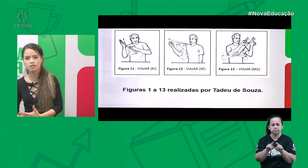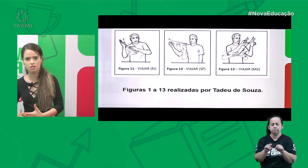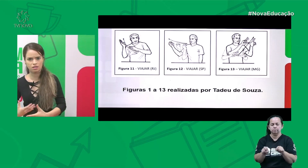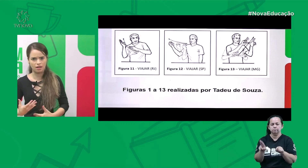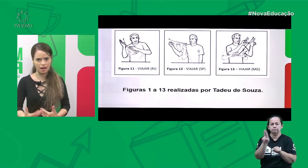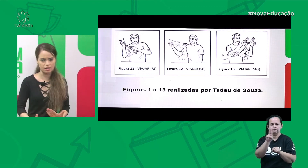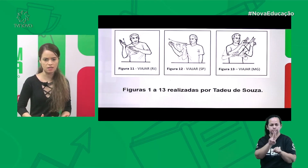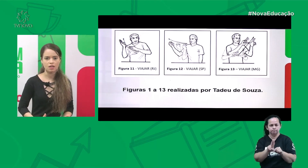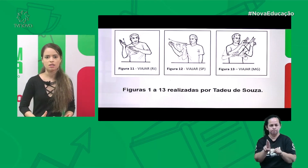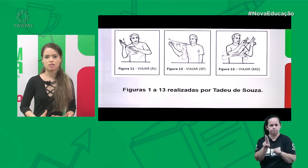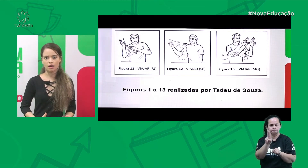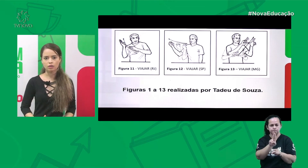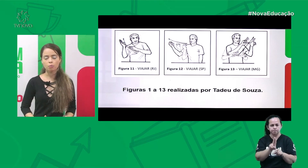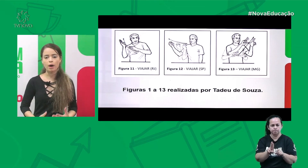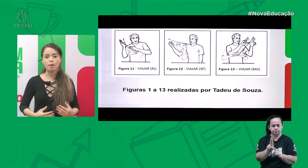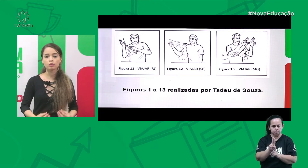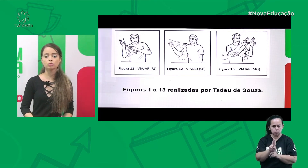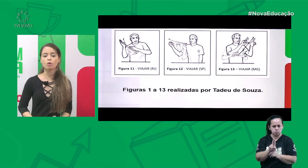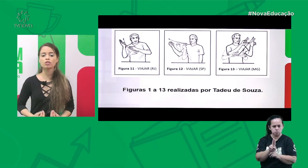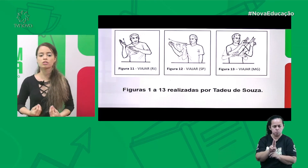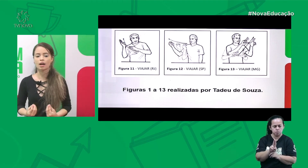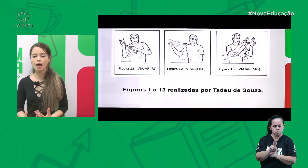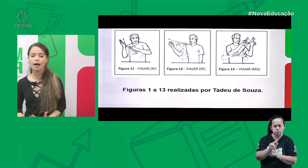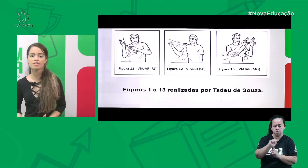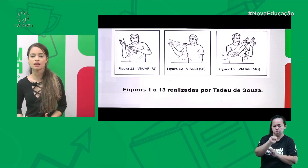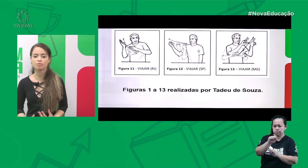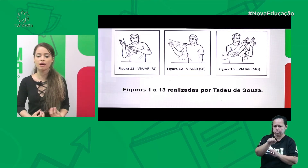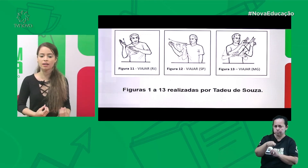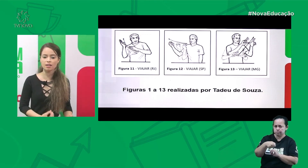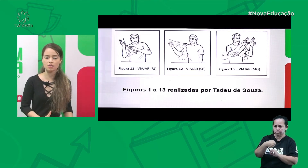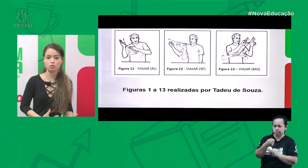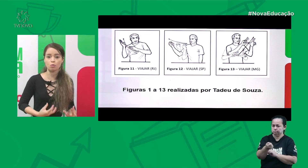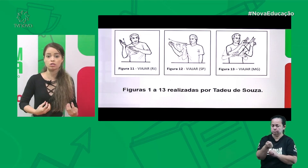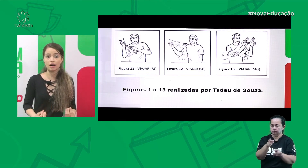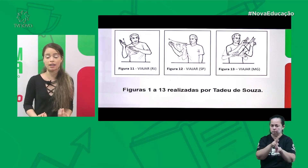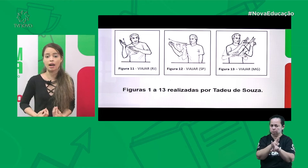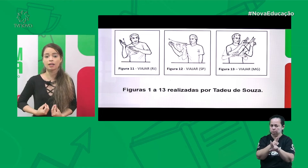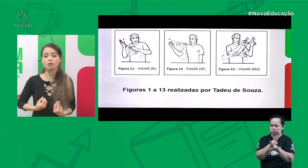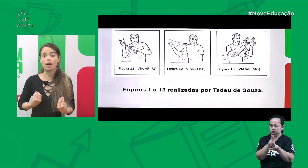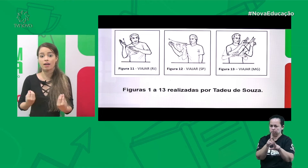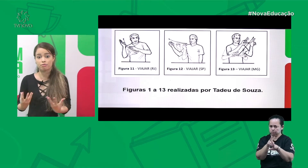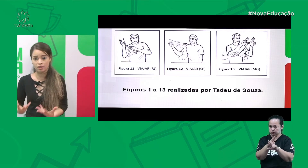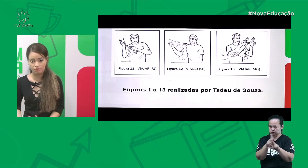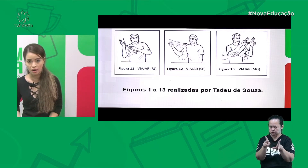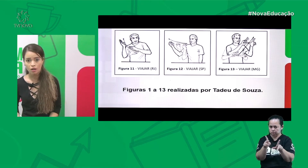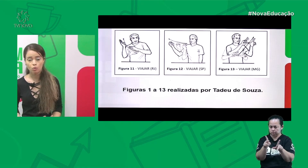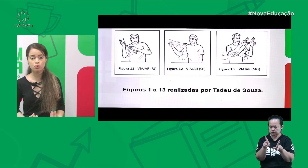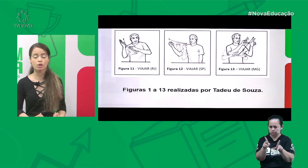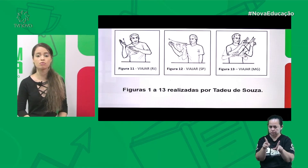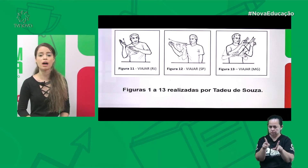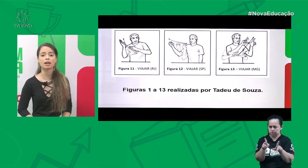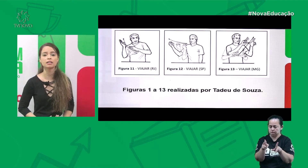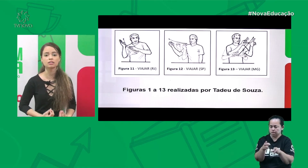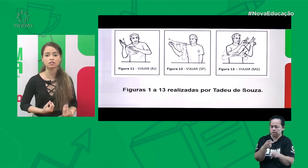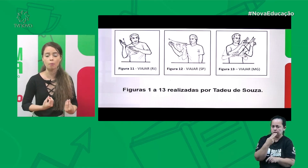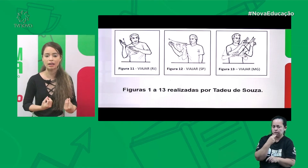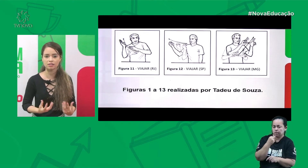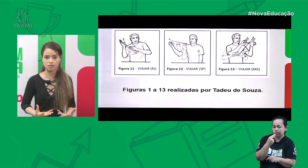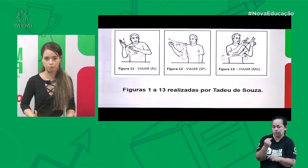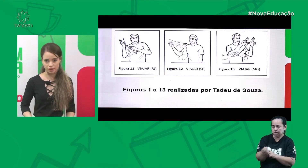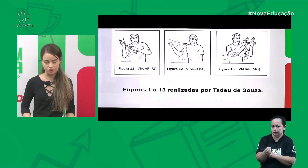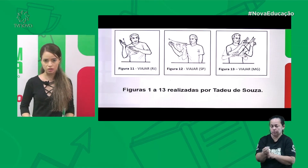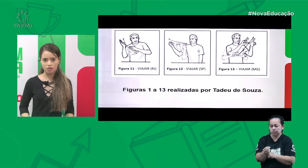utilizam esses sinais, certo? Para nos mostrar essa diferença, nos mostrar que a língua ela é viva, os seus falantes